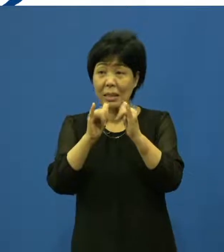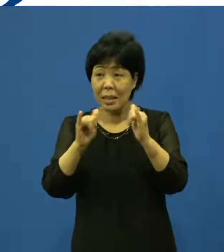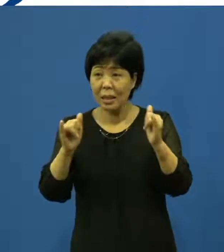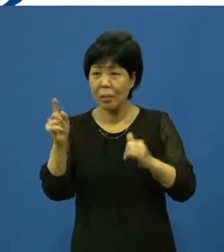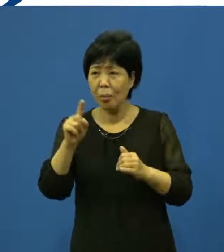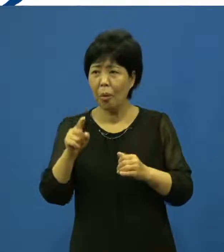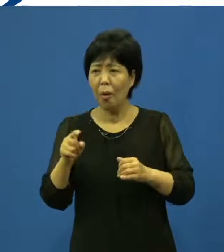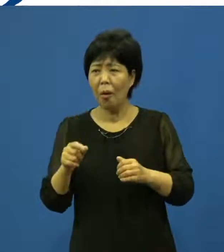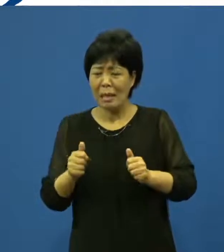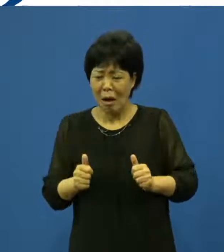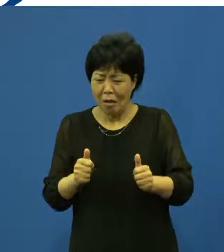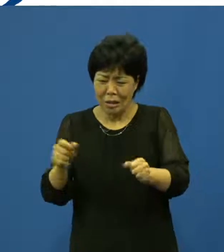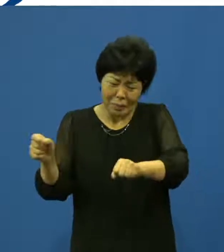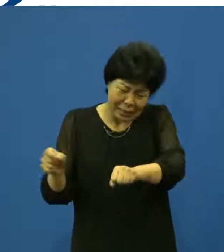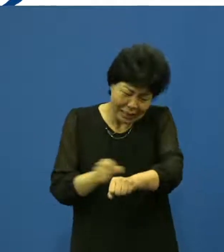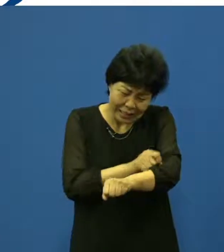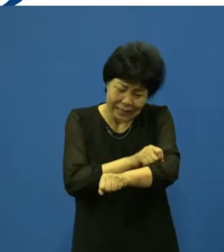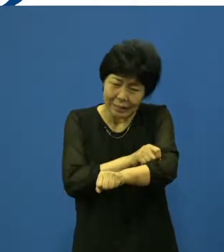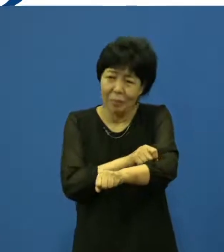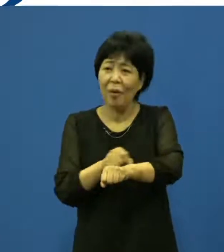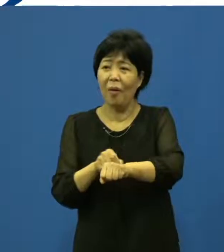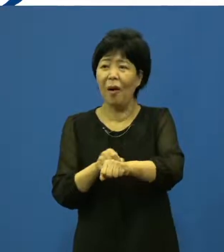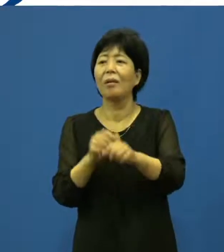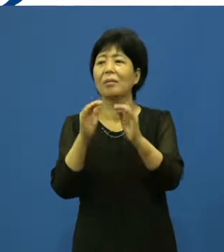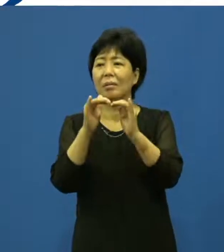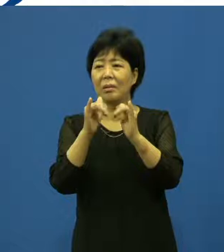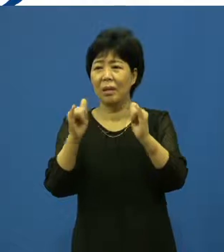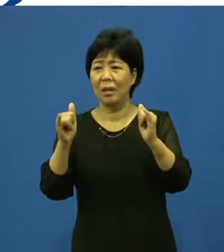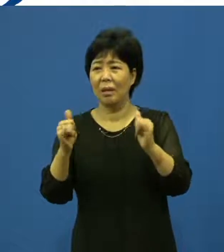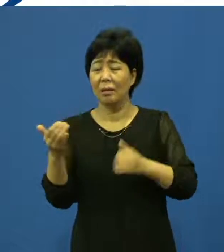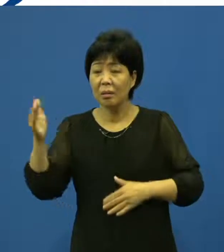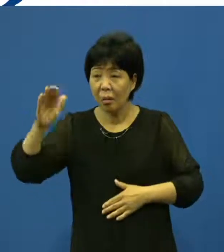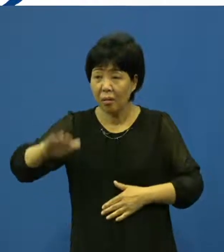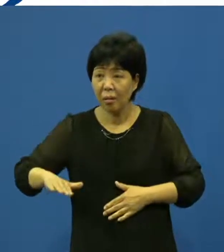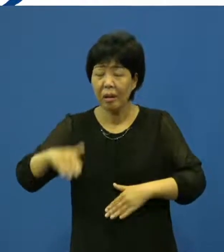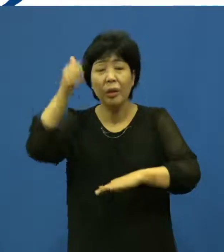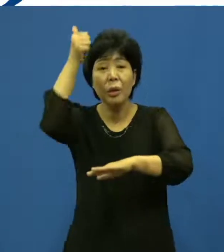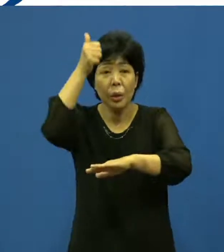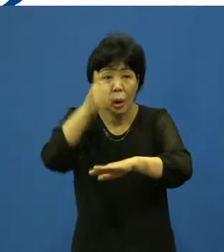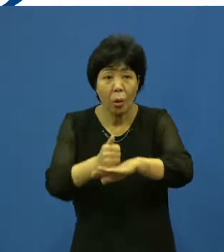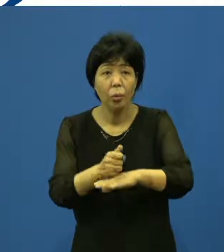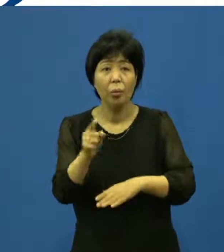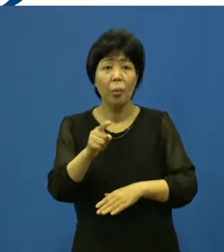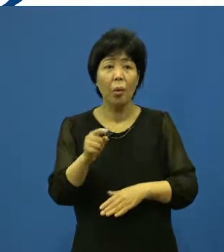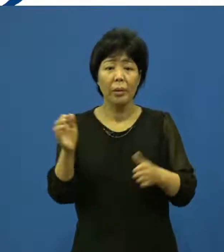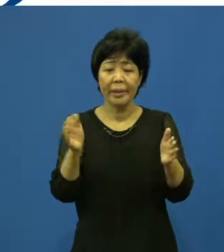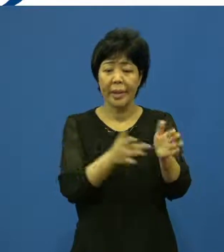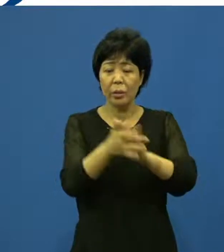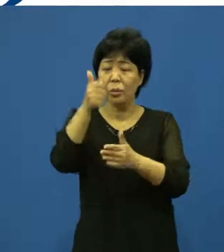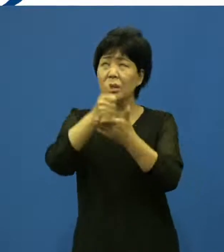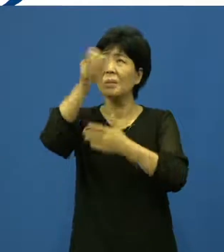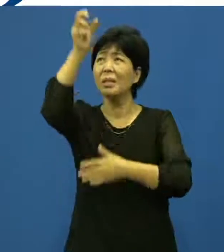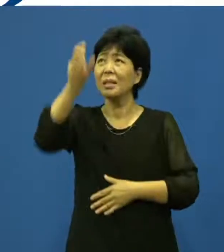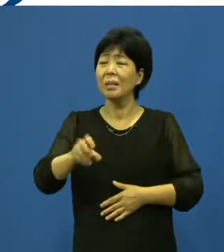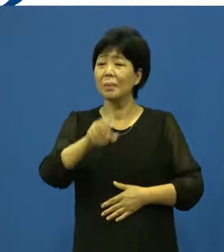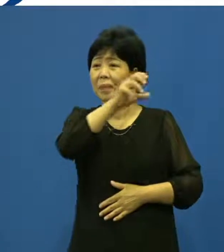사람은 없습니다. 그러나 그들의 열심이 결국은 예수를 십자가에 매달고 말았습니다.